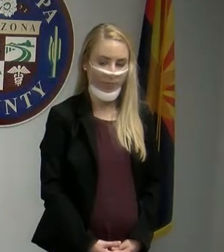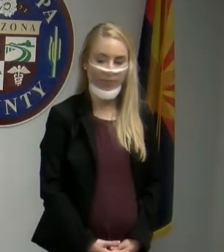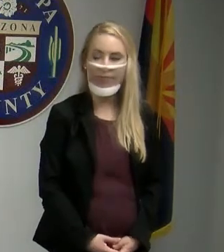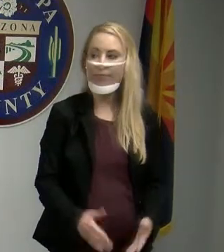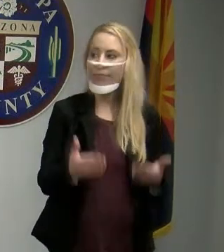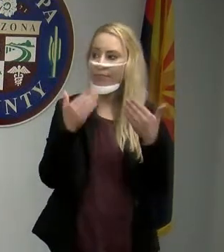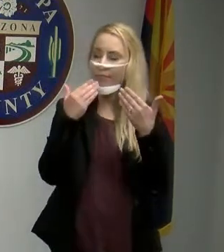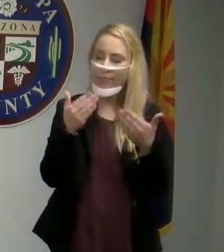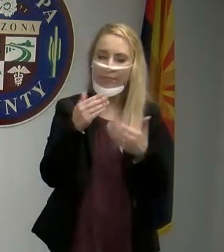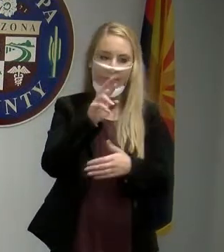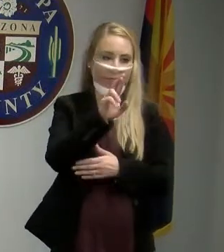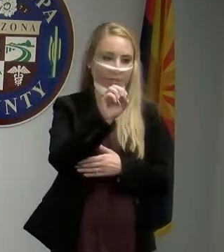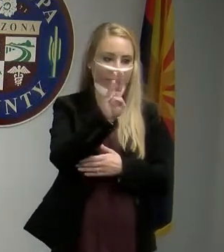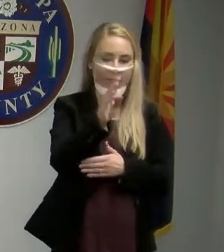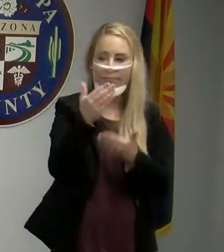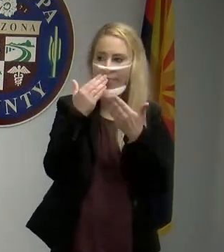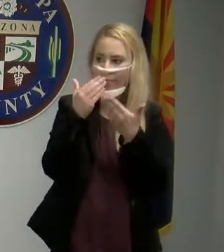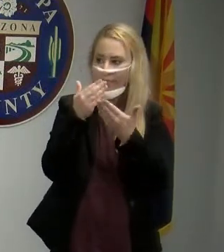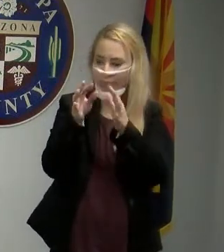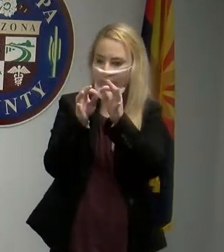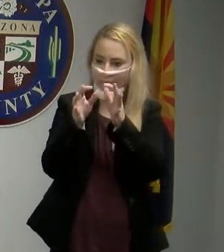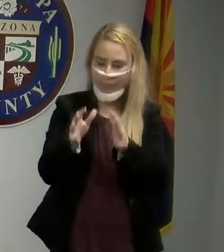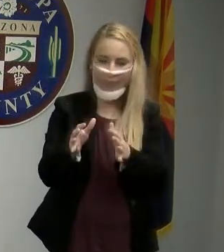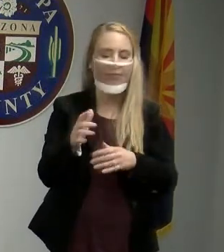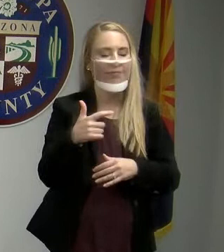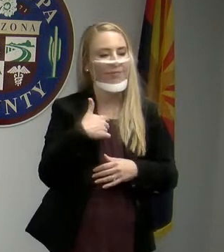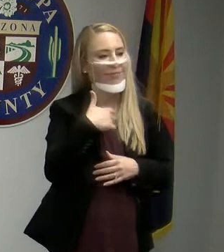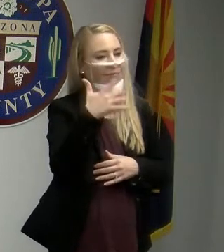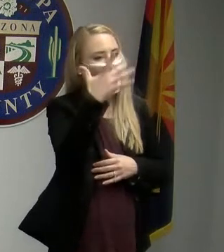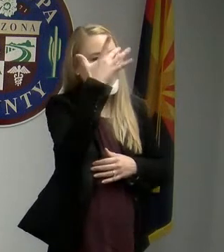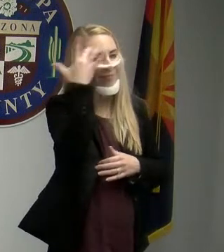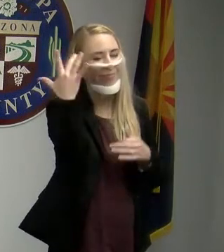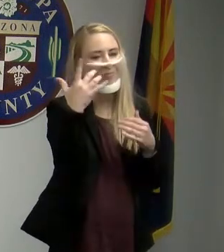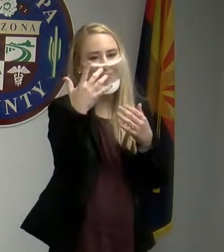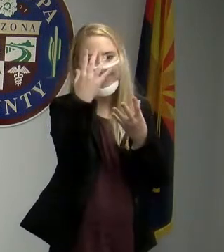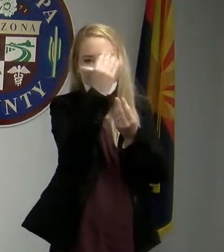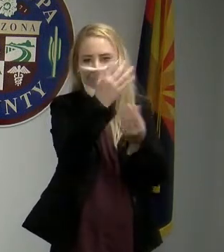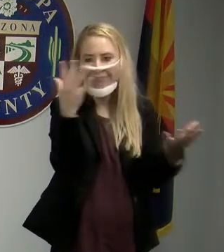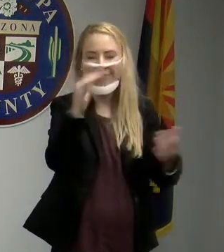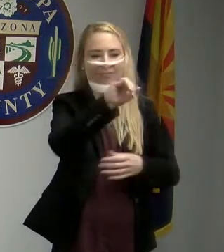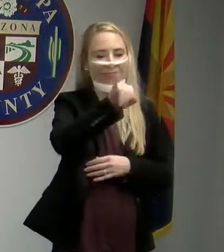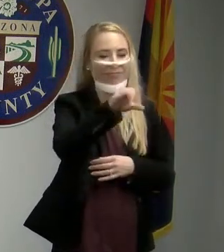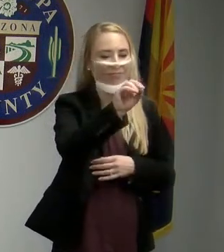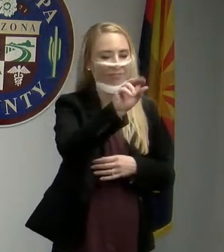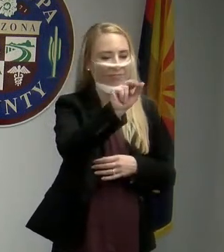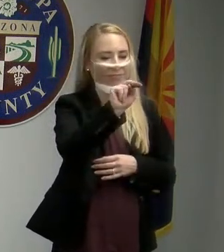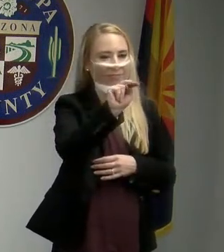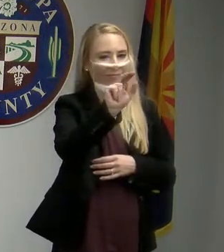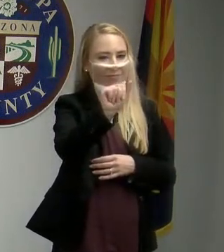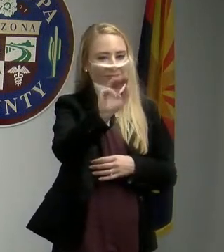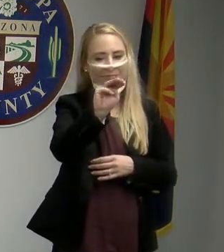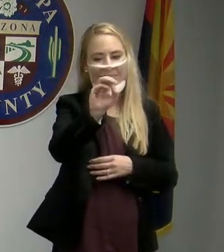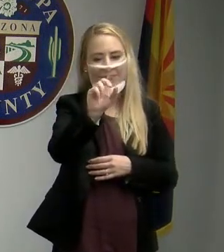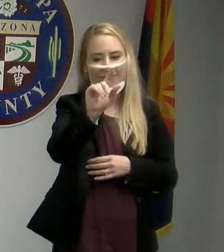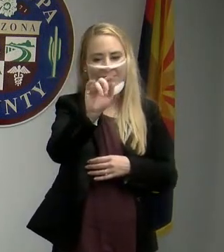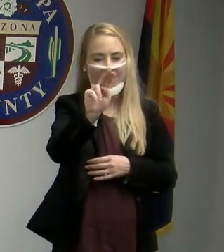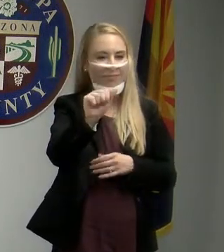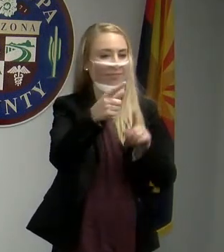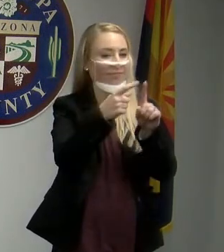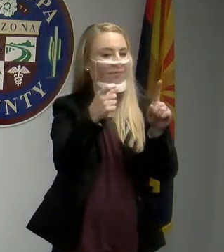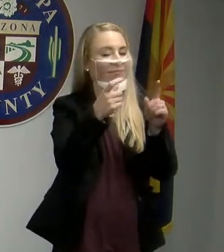Thank you, Rob. Thank you, Joanna. I failed in announcing that Joanna Molina is with us today from Public Health. She's always with